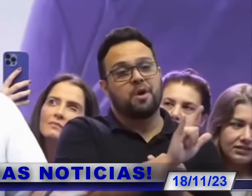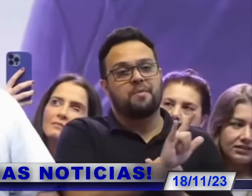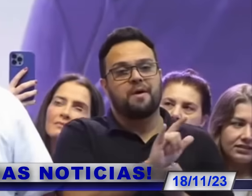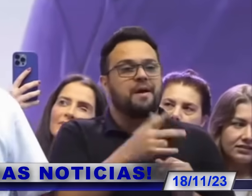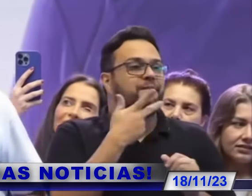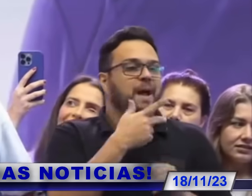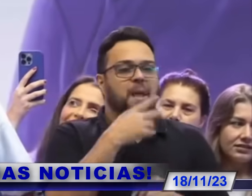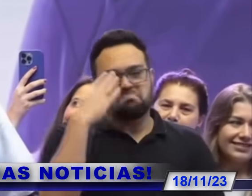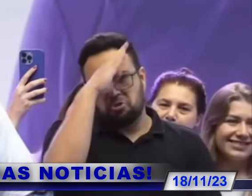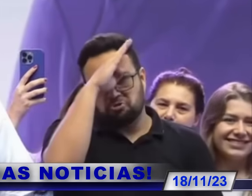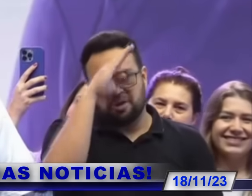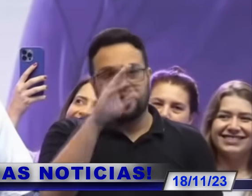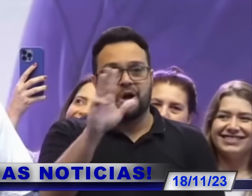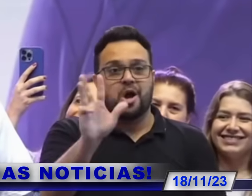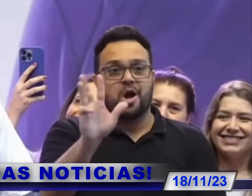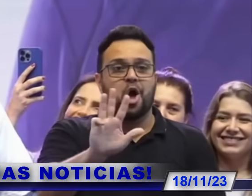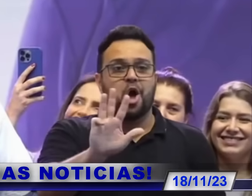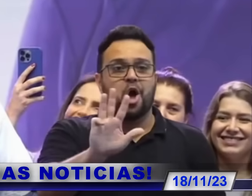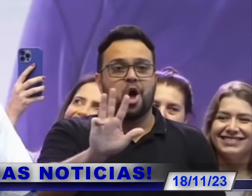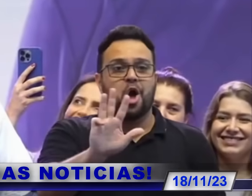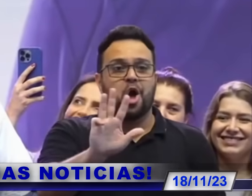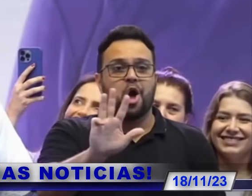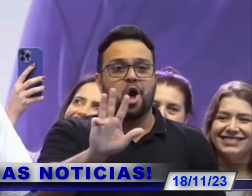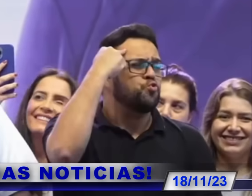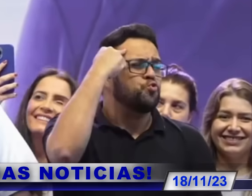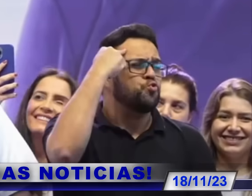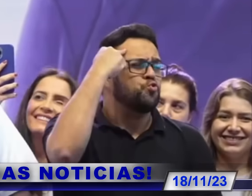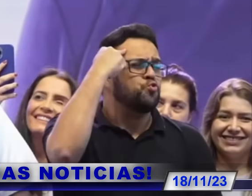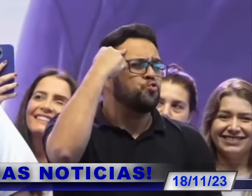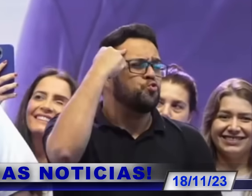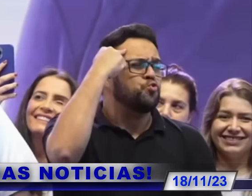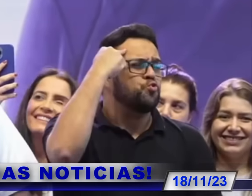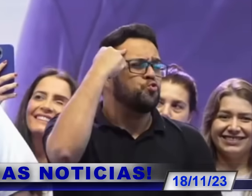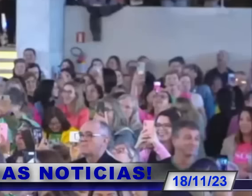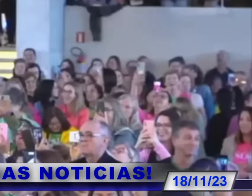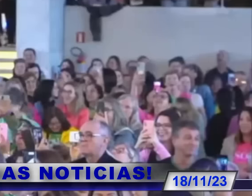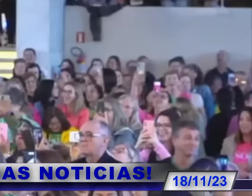fala Bolsonaro. Que mau gosto.